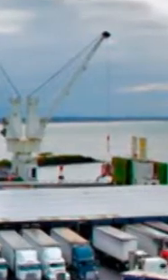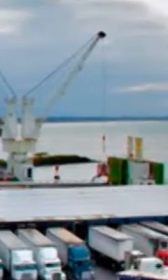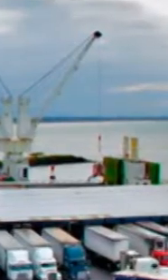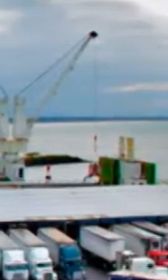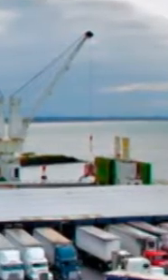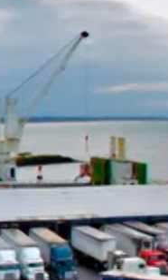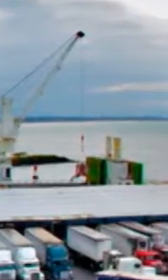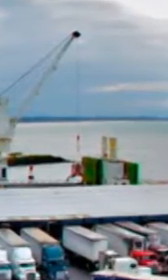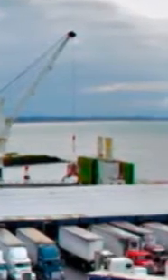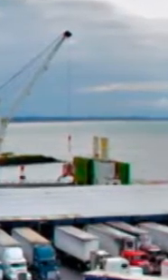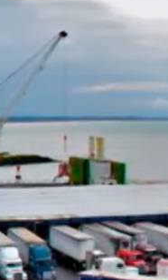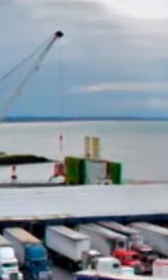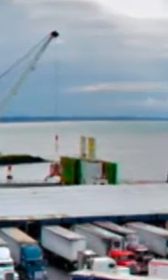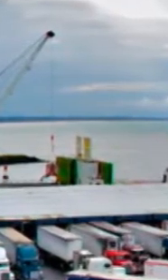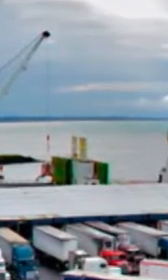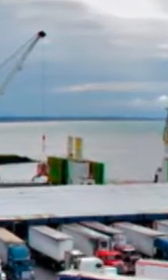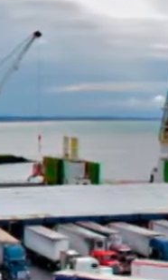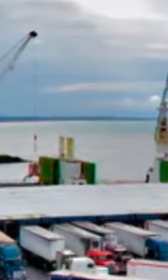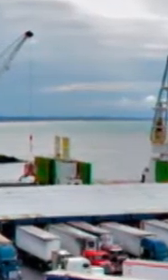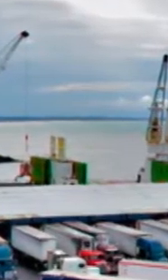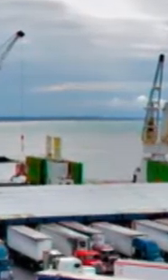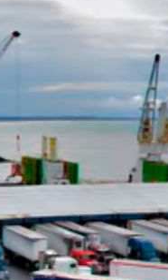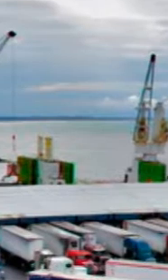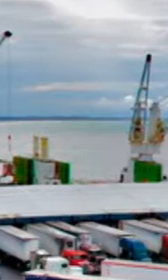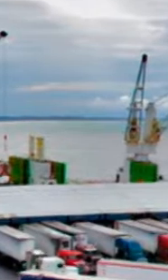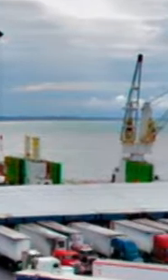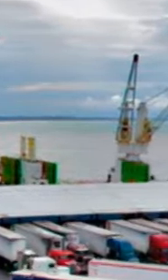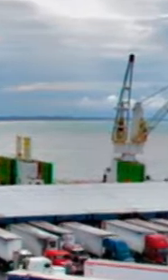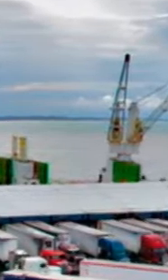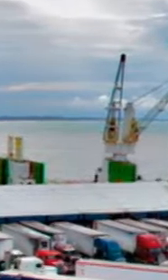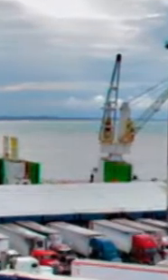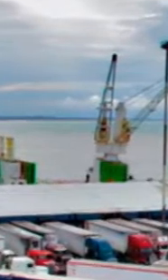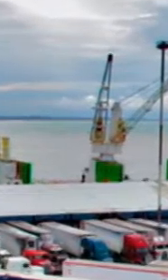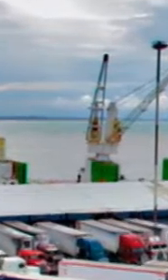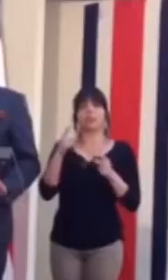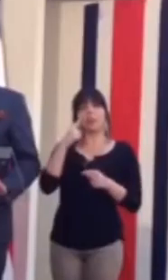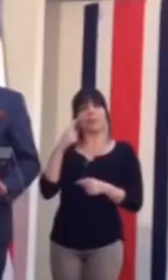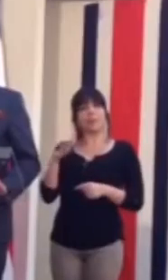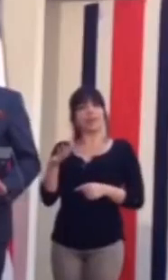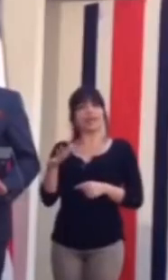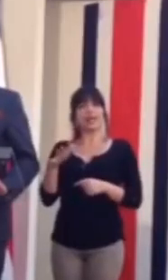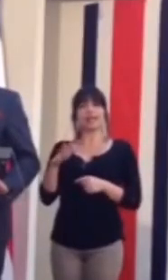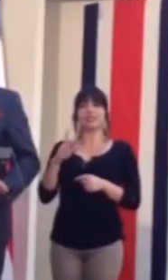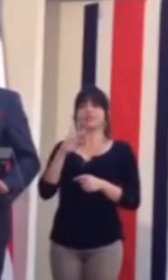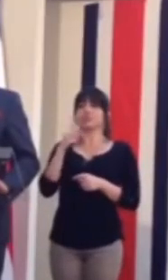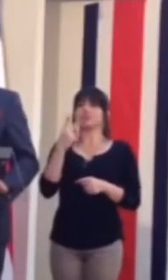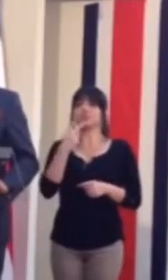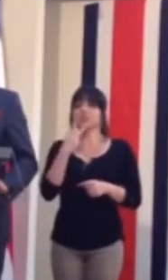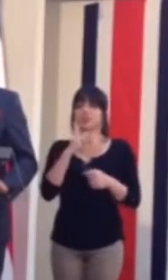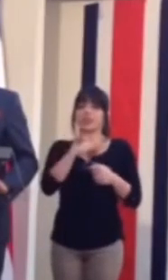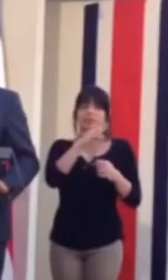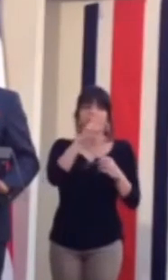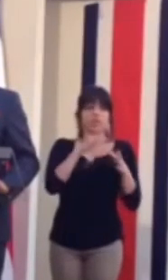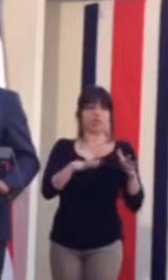de la República, Luis Guillermo Solís, garantizó este martes la continuidad en los servicios de los muelles de Limón en caso de que el sindicato de